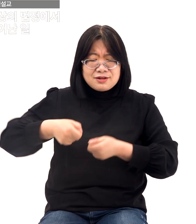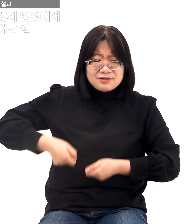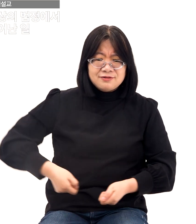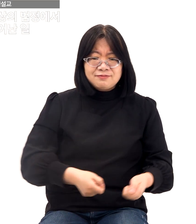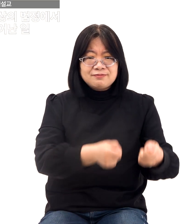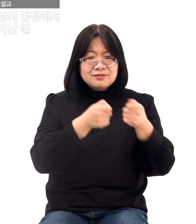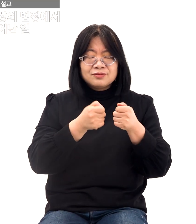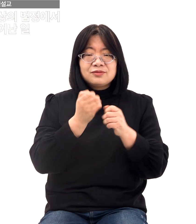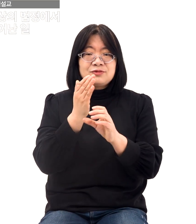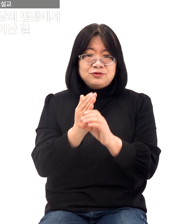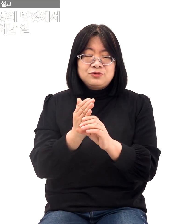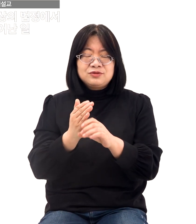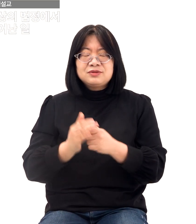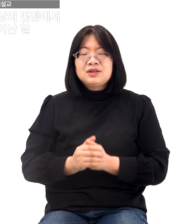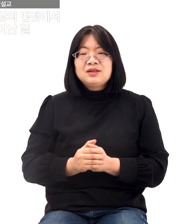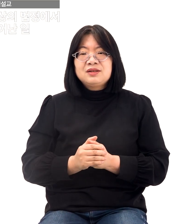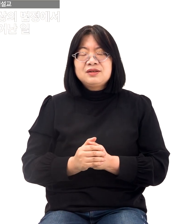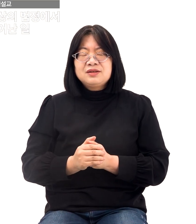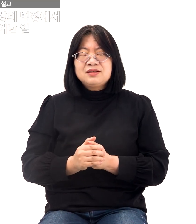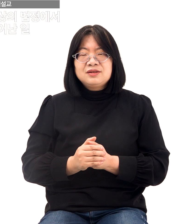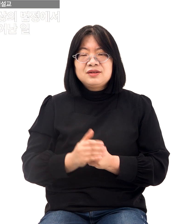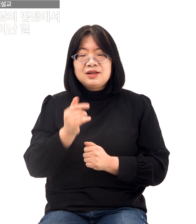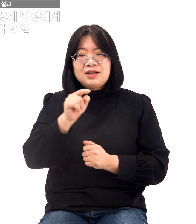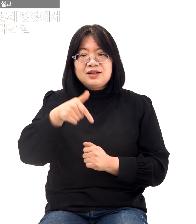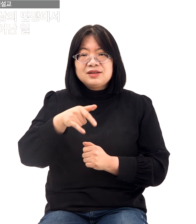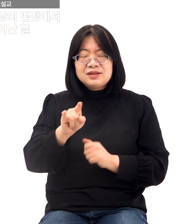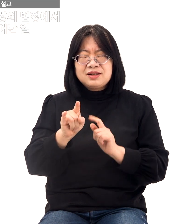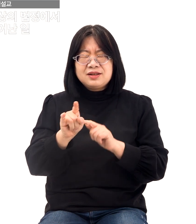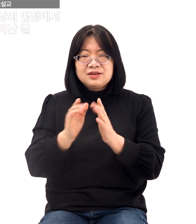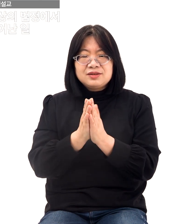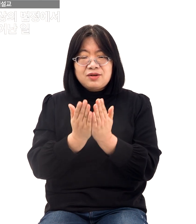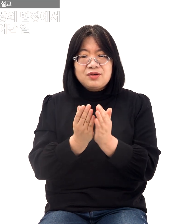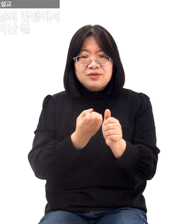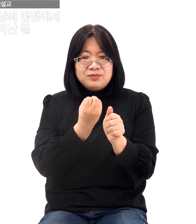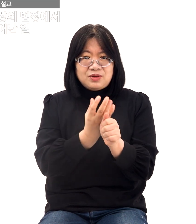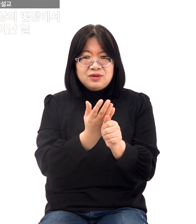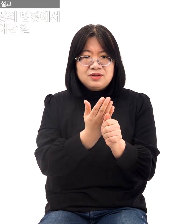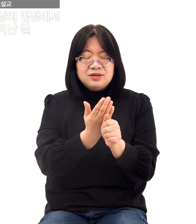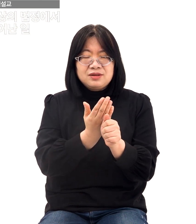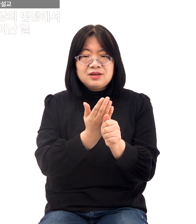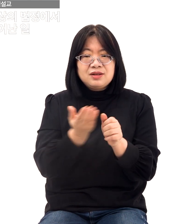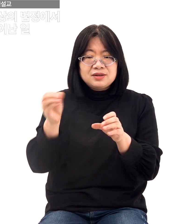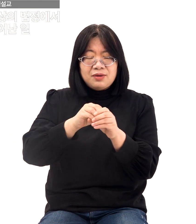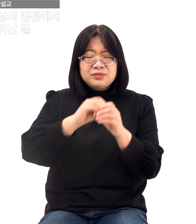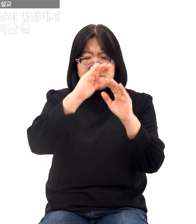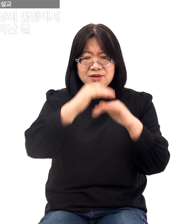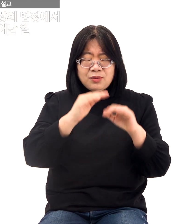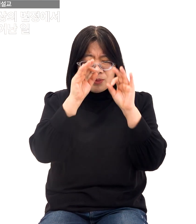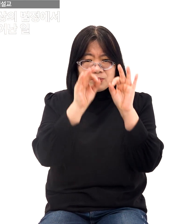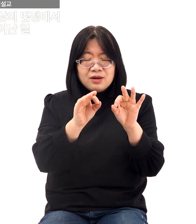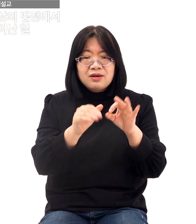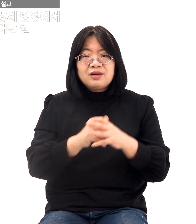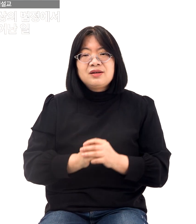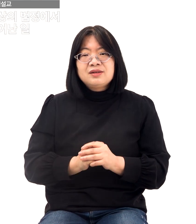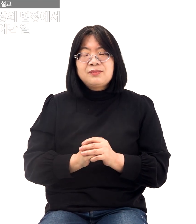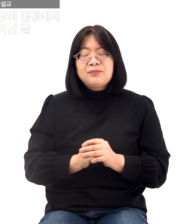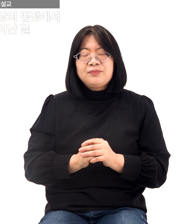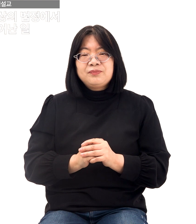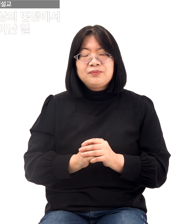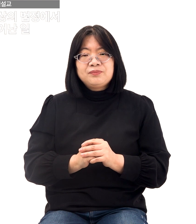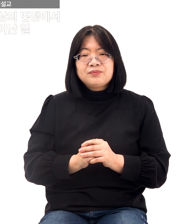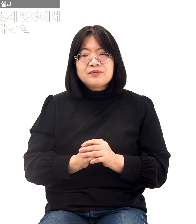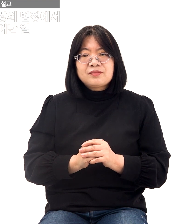중입니다. 그런데 학개서의 고발 속에 담아진 내용으로 보아서